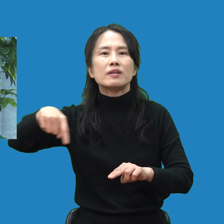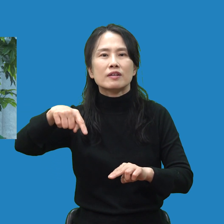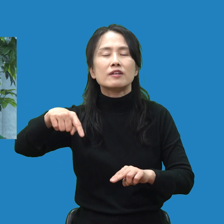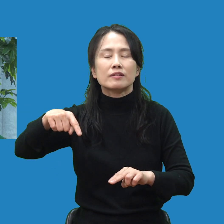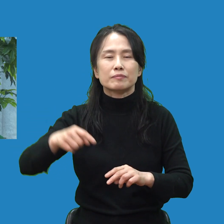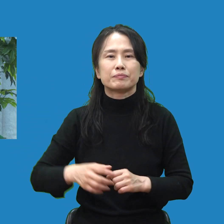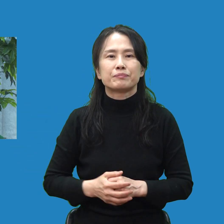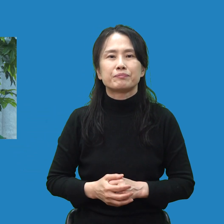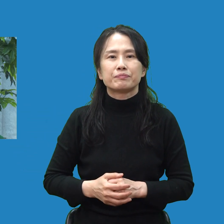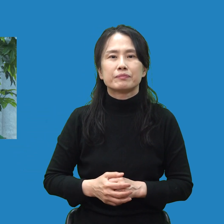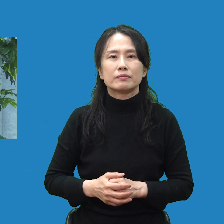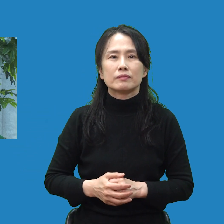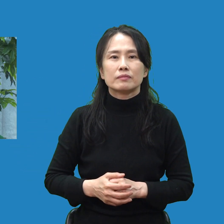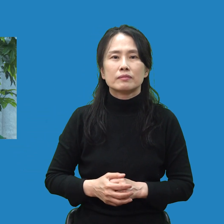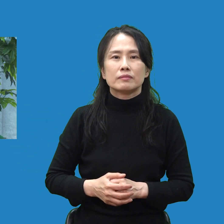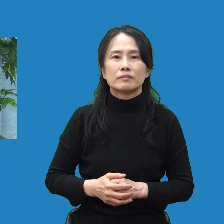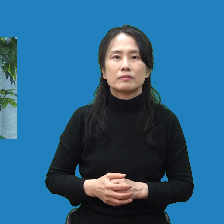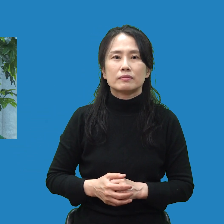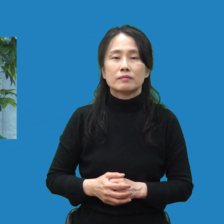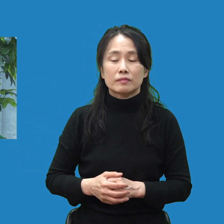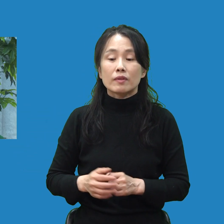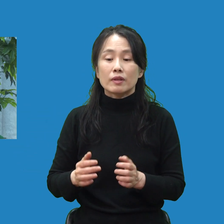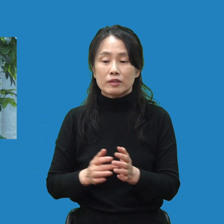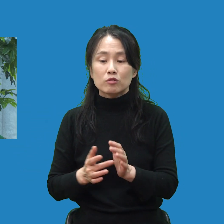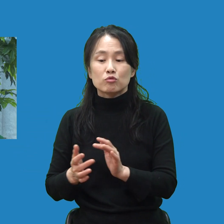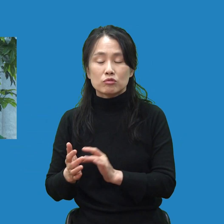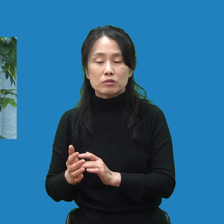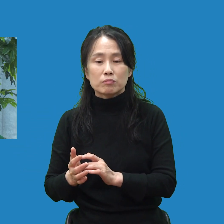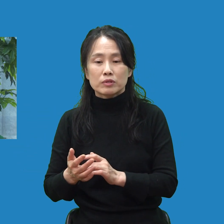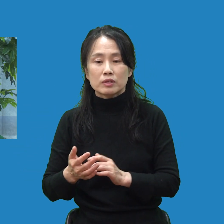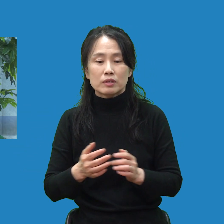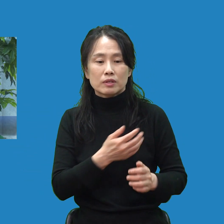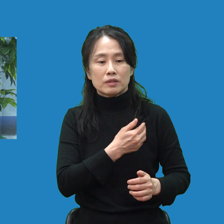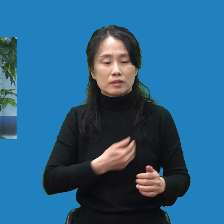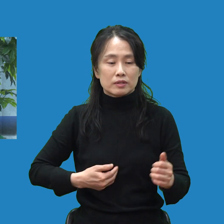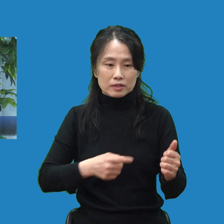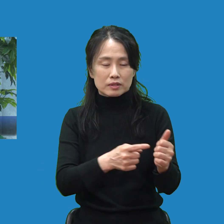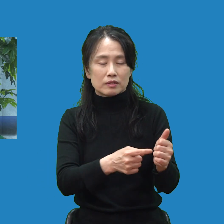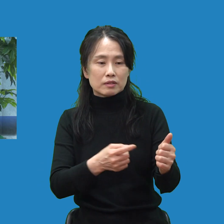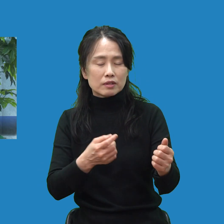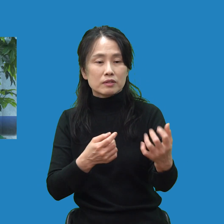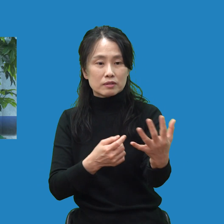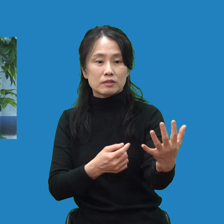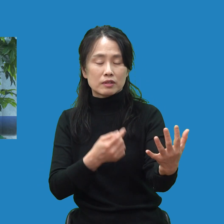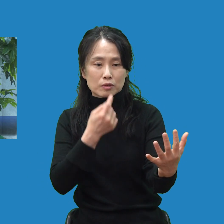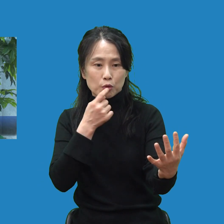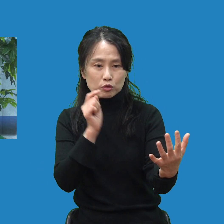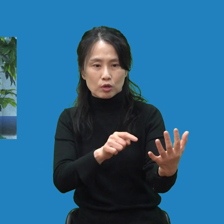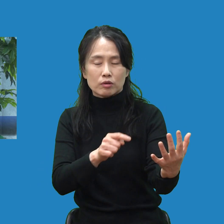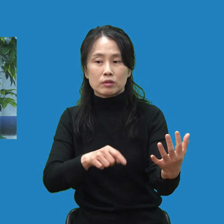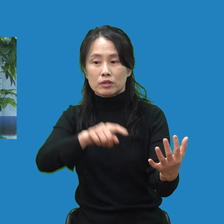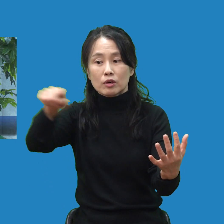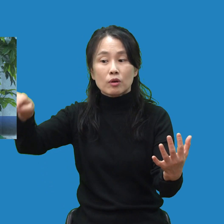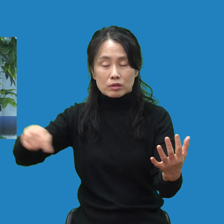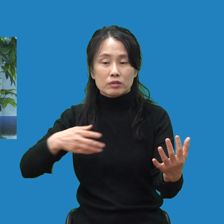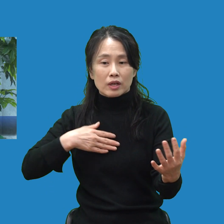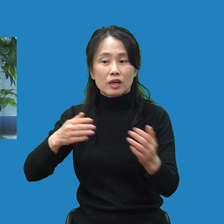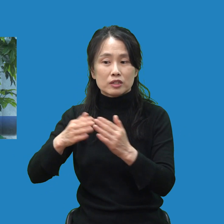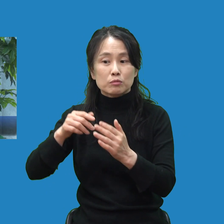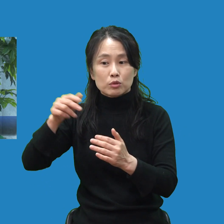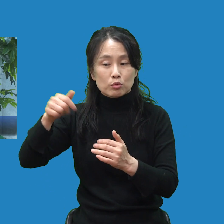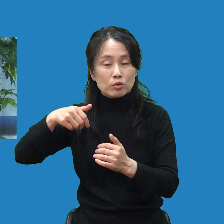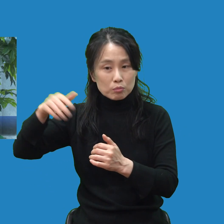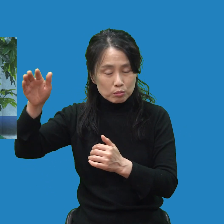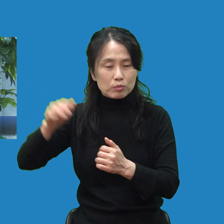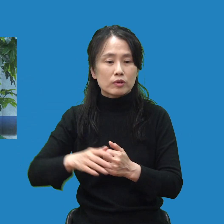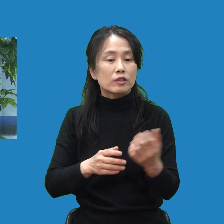그런 상황에서 예수님 제자들이 명하십니다. 무리는 내가 집으로 돌려보낼 테니 너희는 배